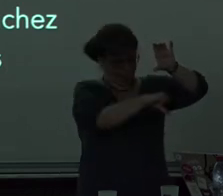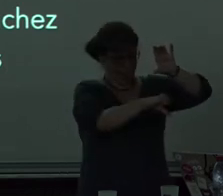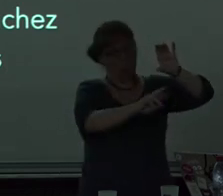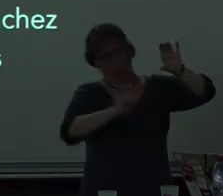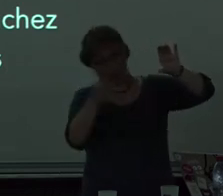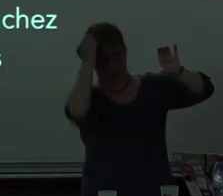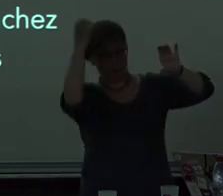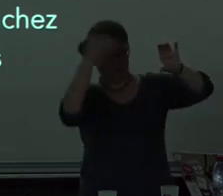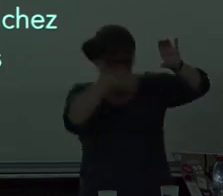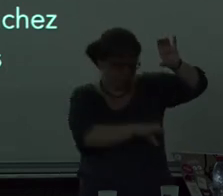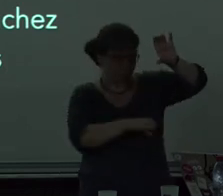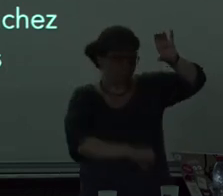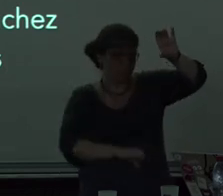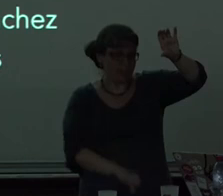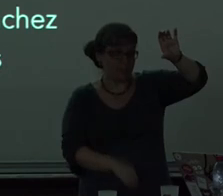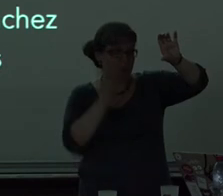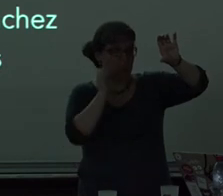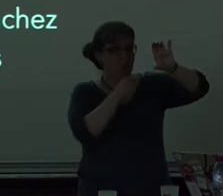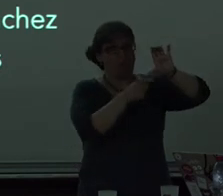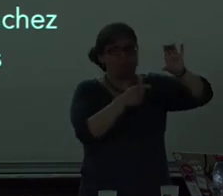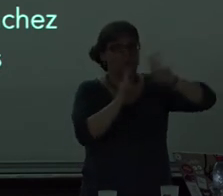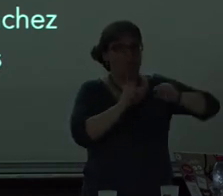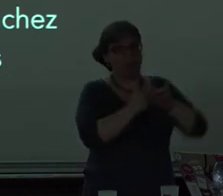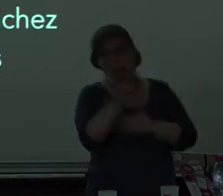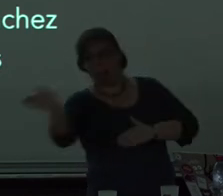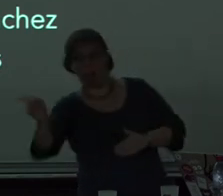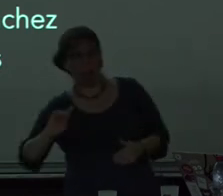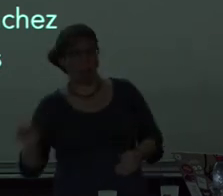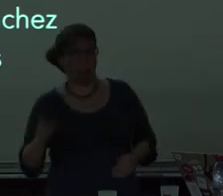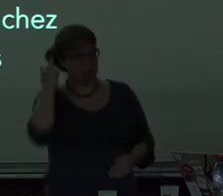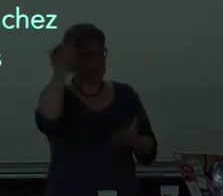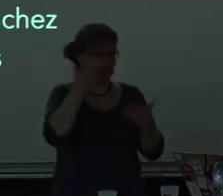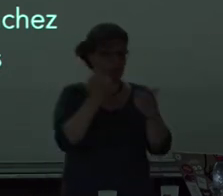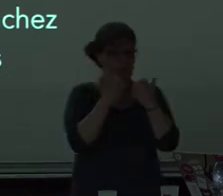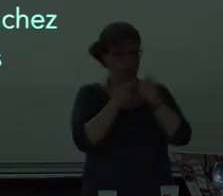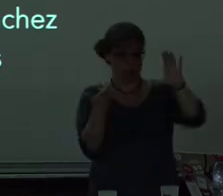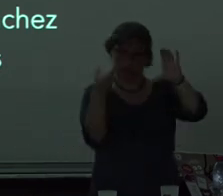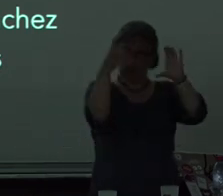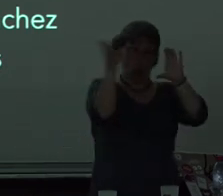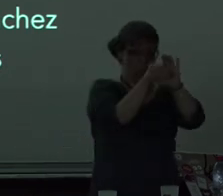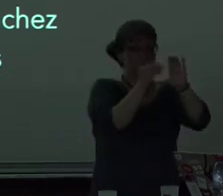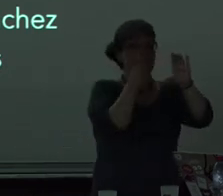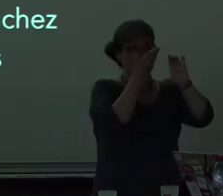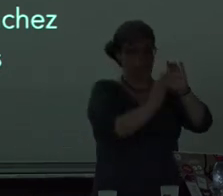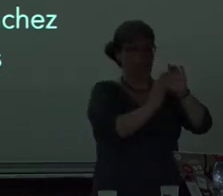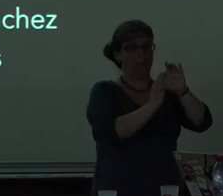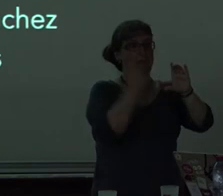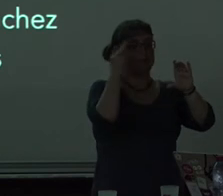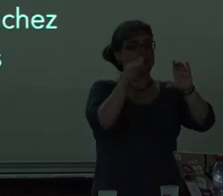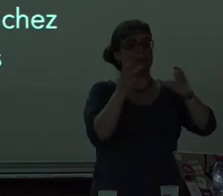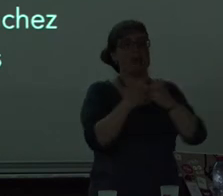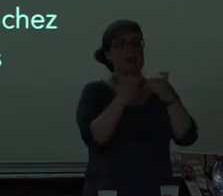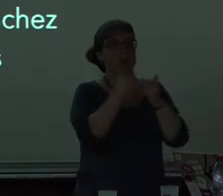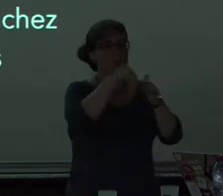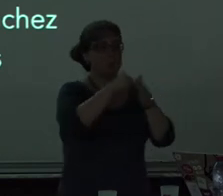développes. Donc, tu as peu de risques de faire un hors-sujet parce que si tu te rends compte que ton exemple commence à être un peu trop verbeux, c'est qu'a